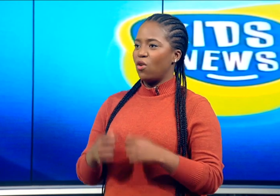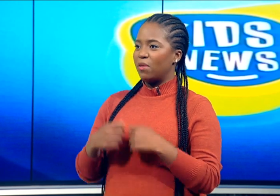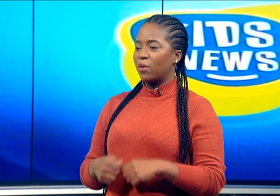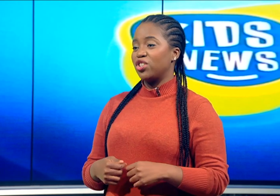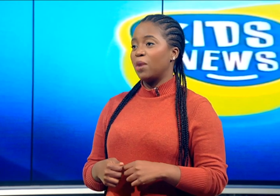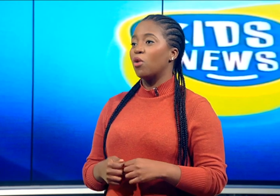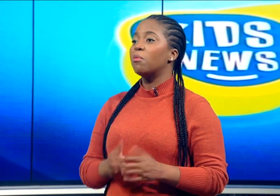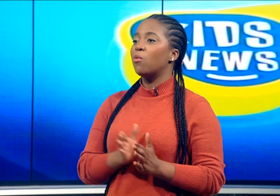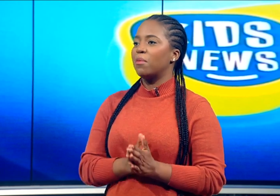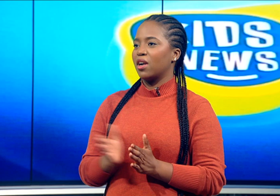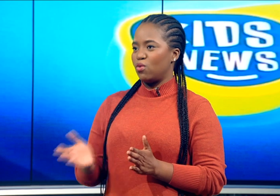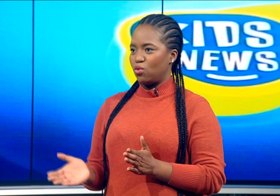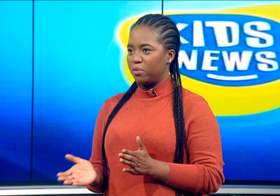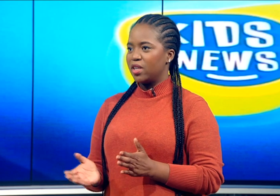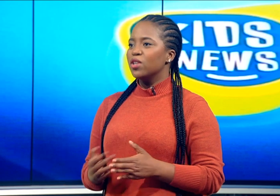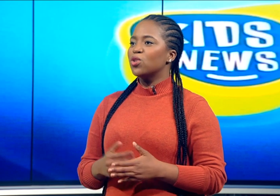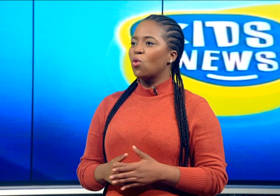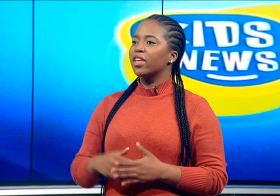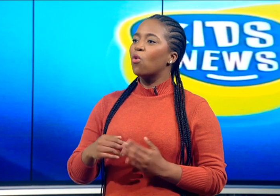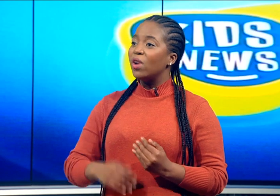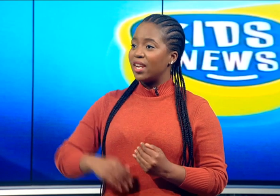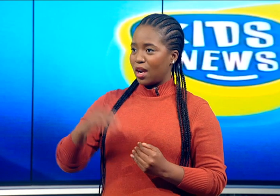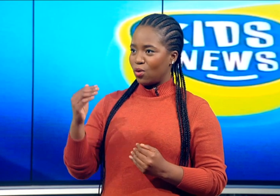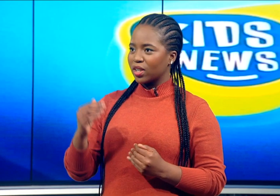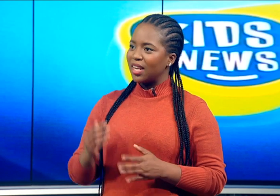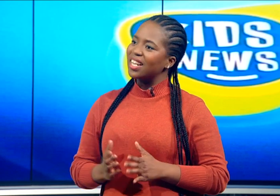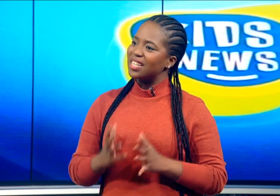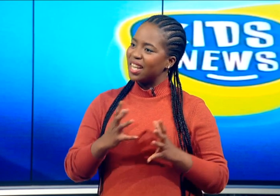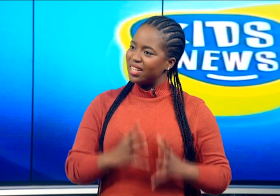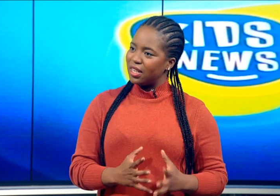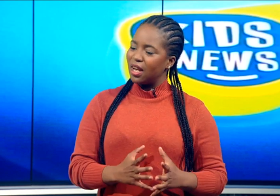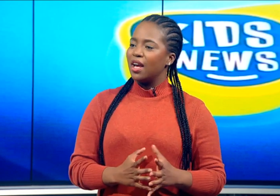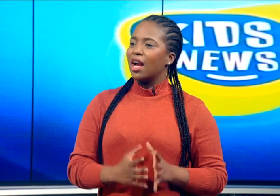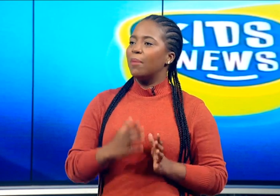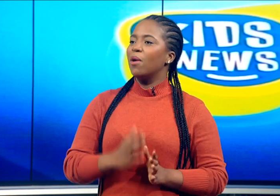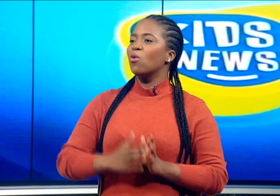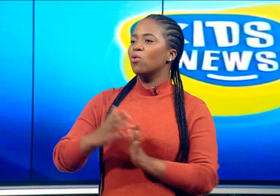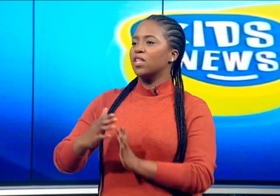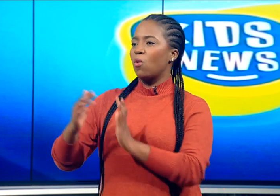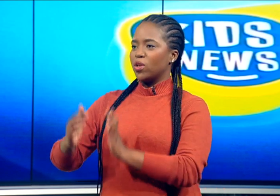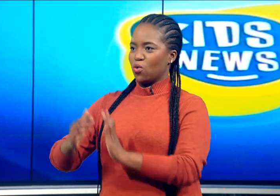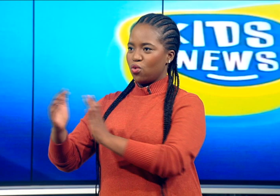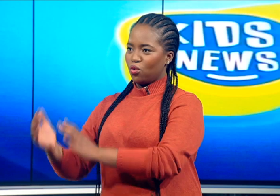i-home language yami ngoba ubaba wami akakhulumi. So ngikhule nalo, ngiqale ngasayina ngaphambi kokuthi ngikwazi ukukhuluma.